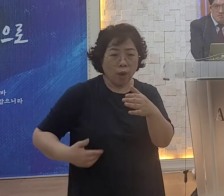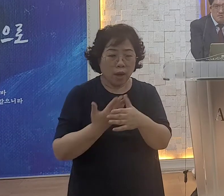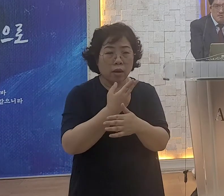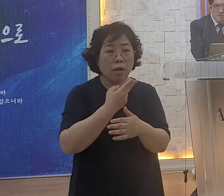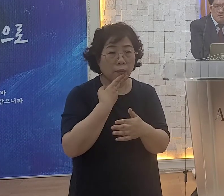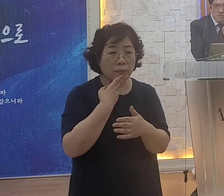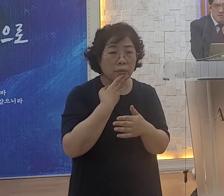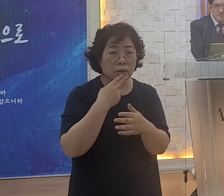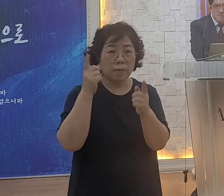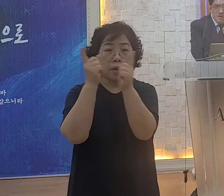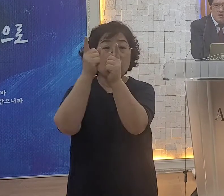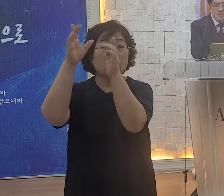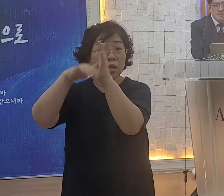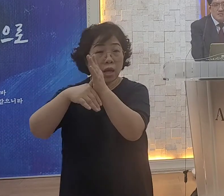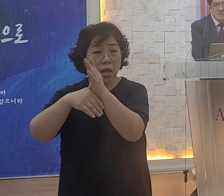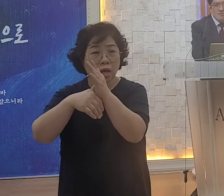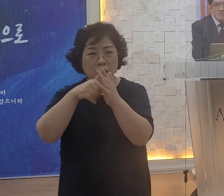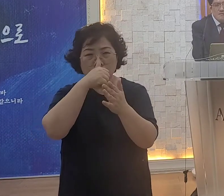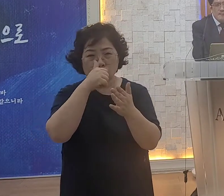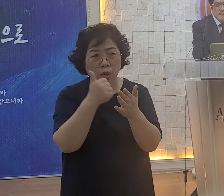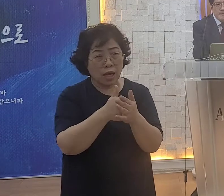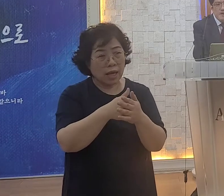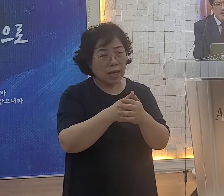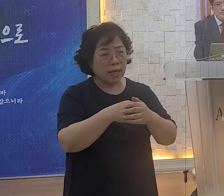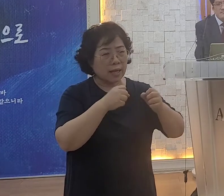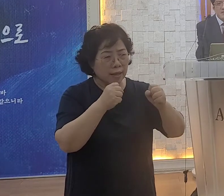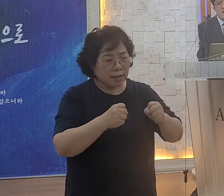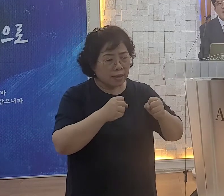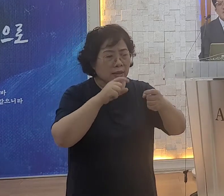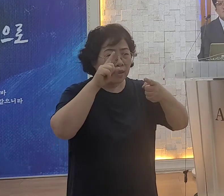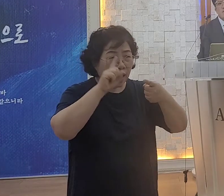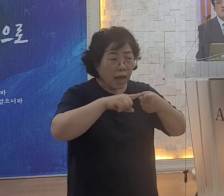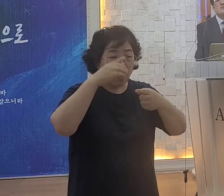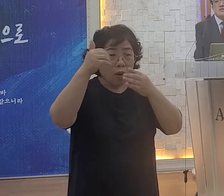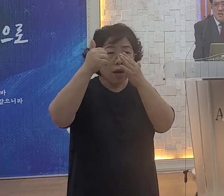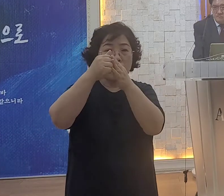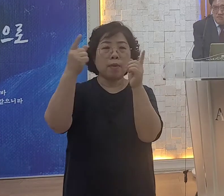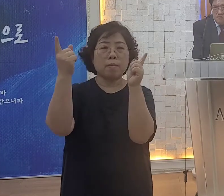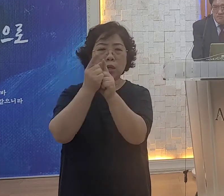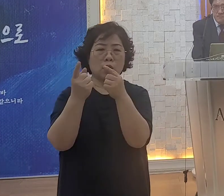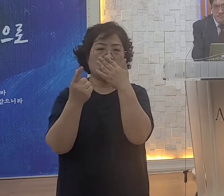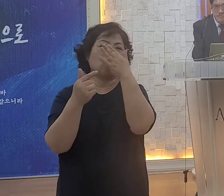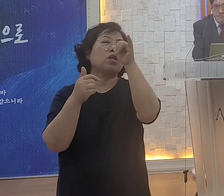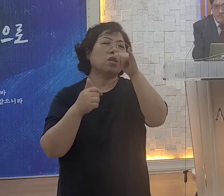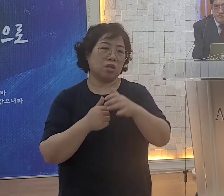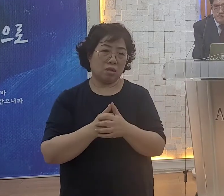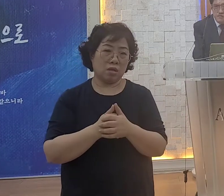못하고 죄가 있는 상태로 이 하나님 앞에 나아갈 수가 있었기 때문이에요.